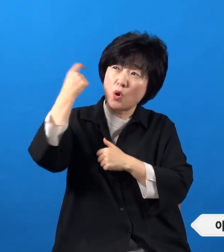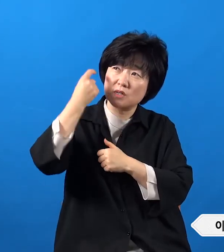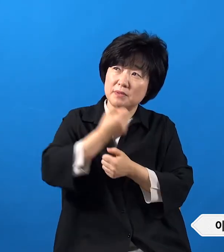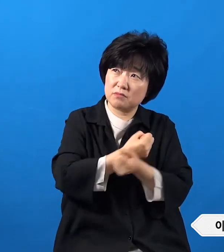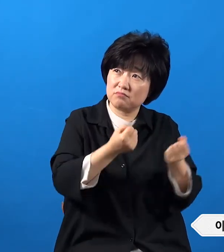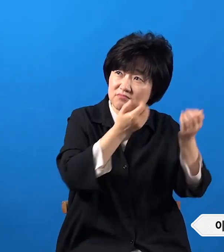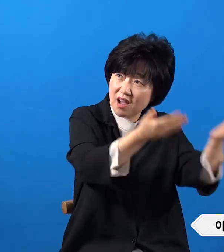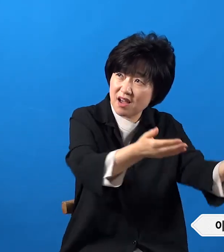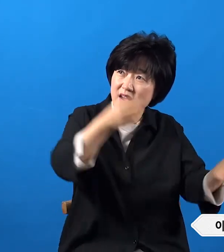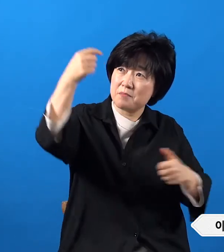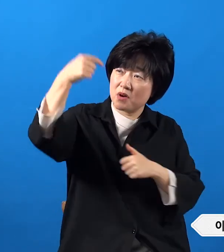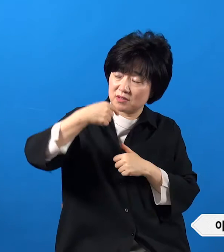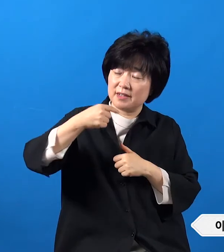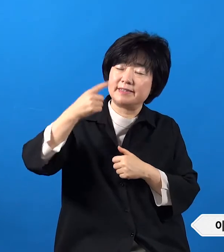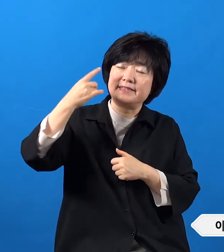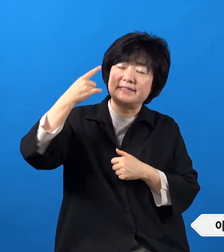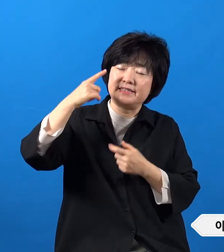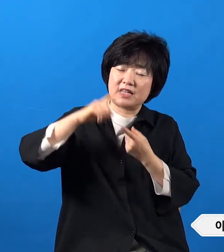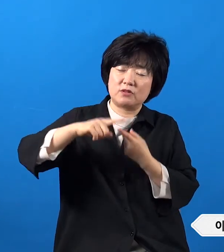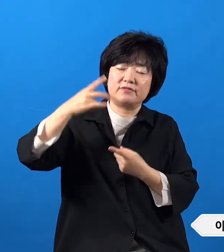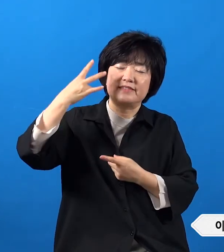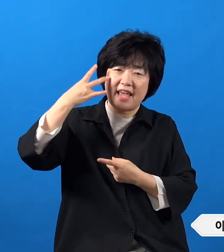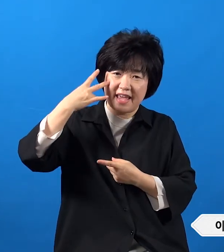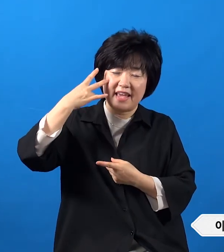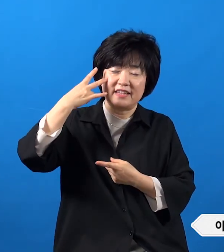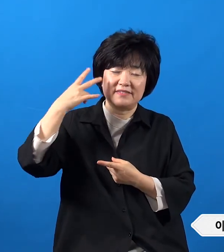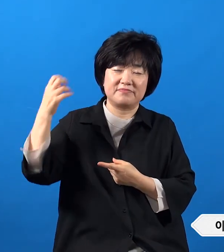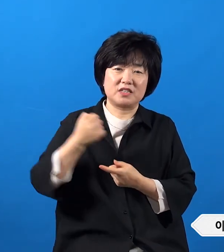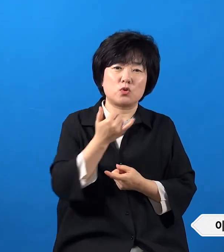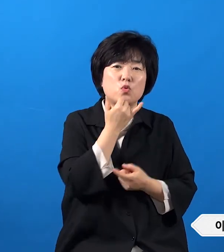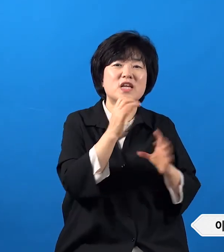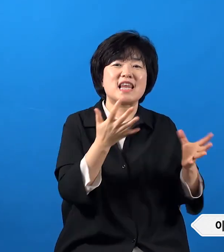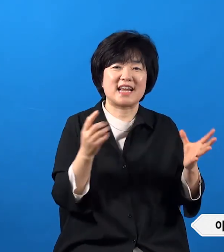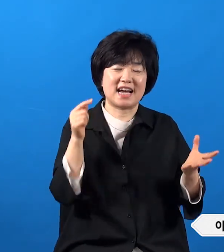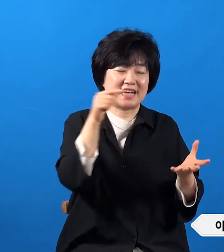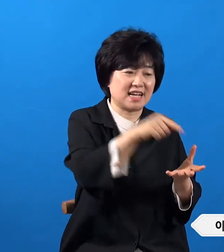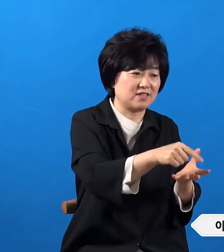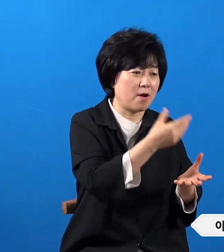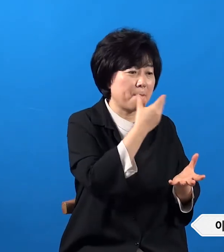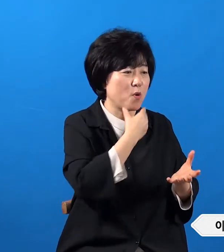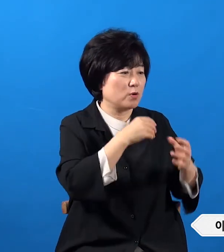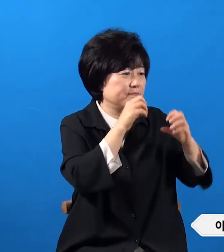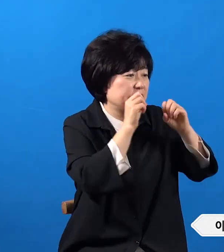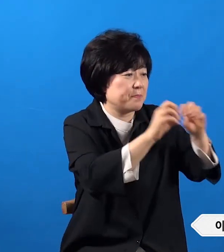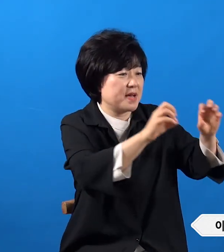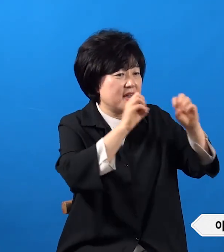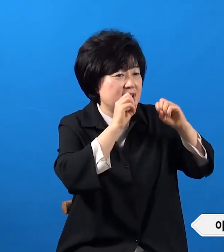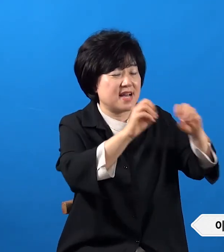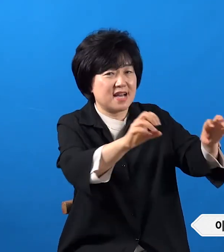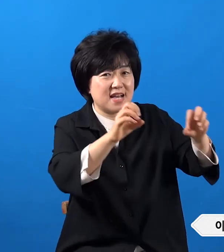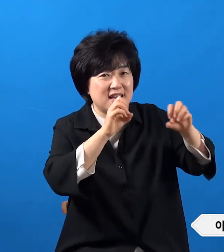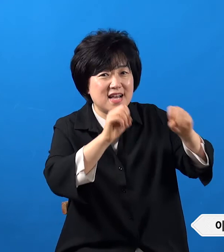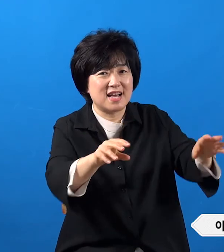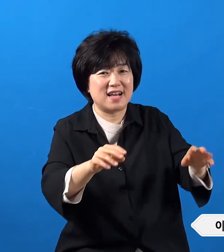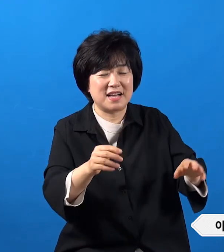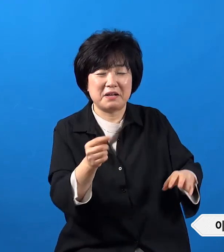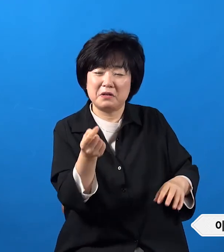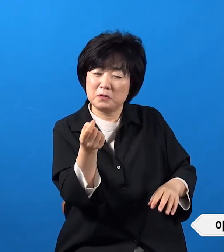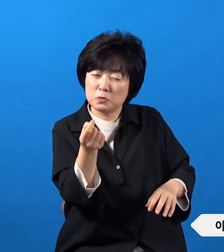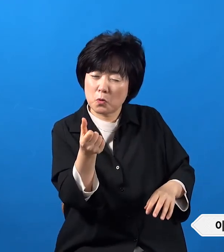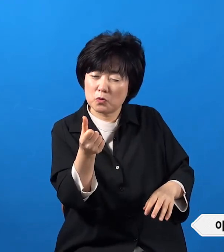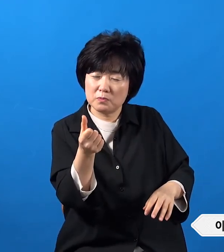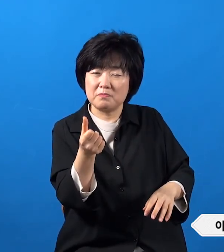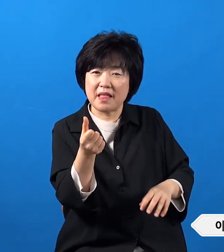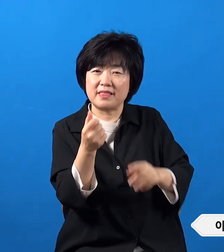화해의 복음을 선포했습니다. 한 번은 뮌헨의 한 교회, 시골 교회에 가서